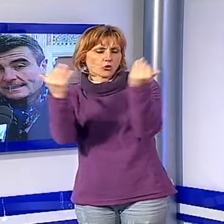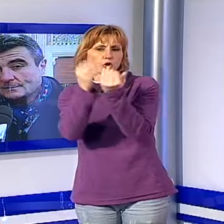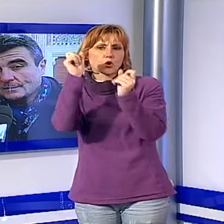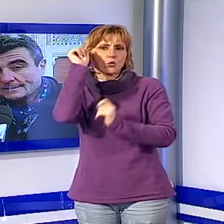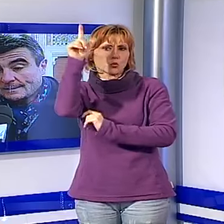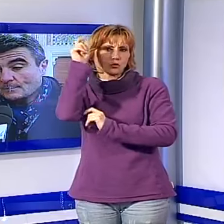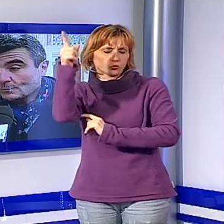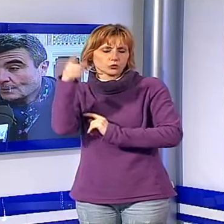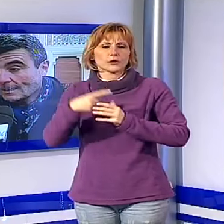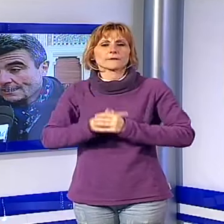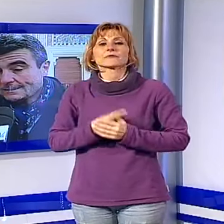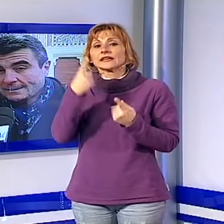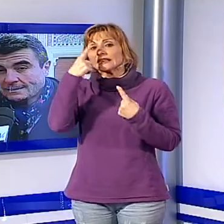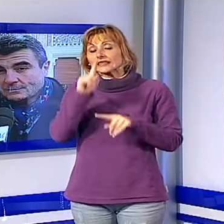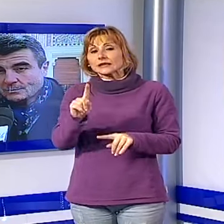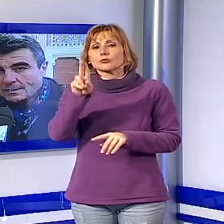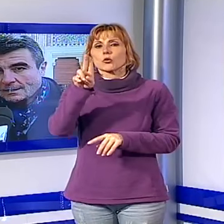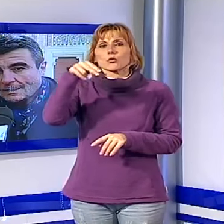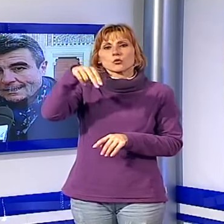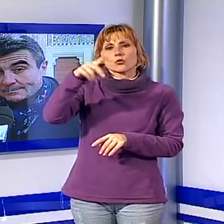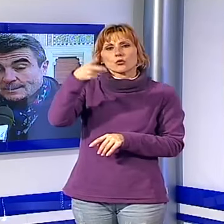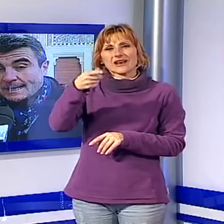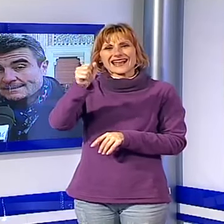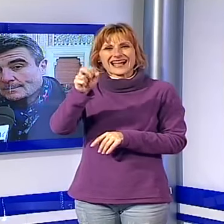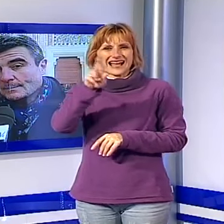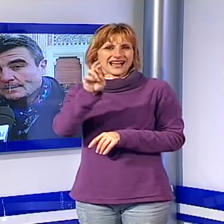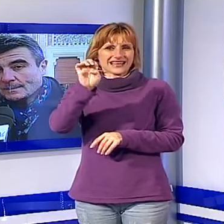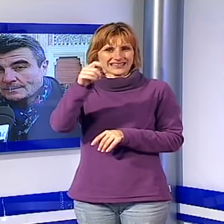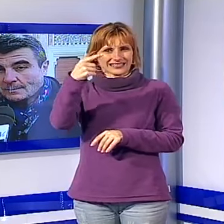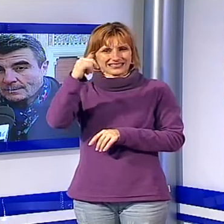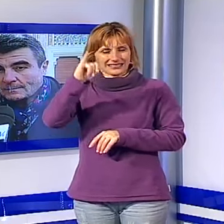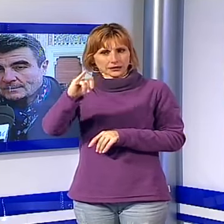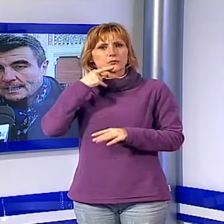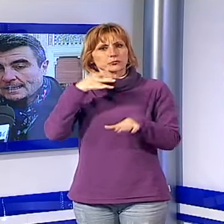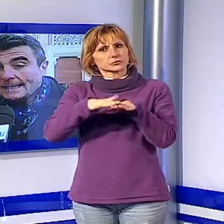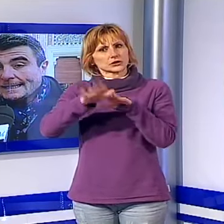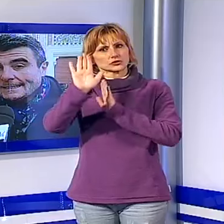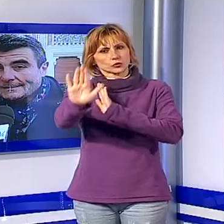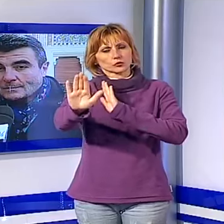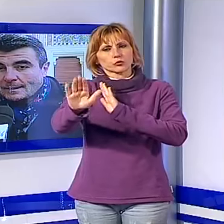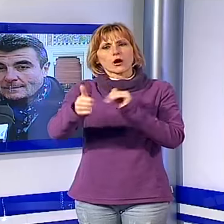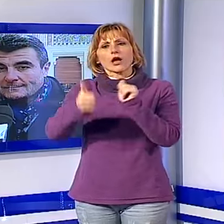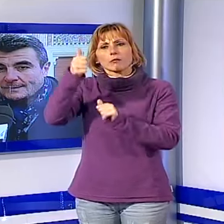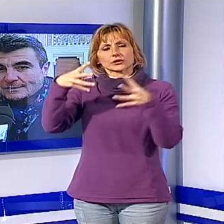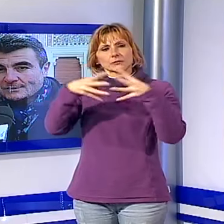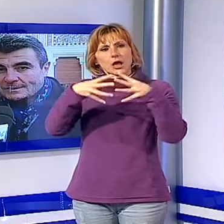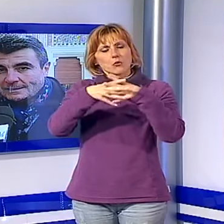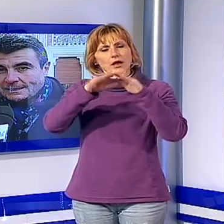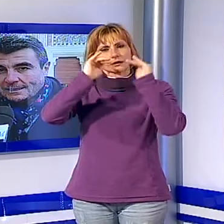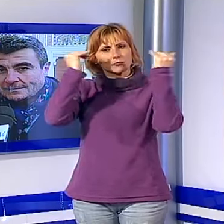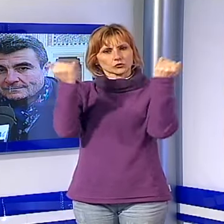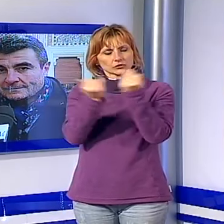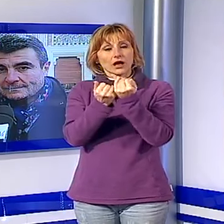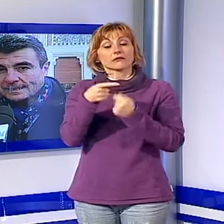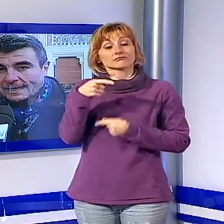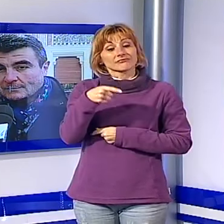pensando ad esempio ad Ungaretti e alla sua esperienza proprio nella prima guerra mondiale. Insomma, Villa Argentina